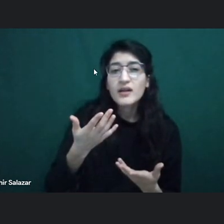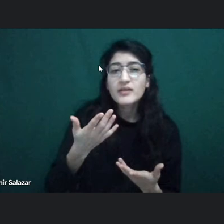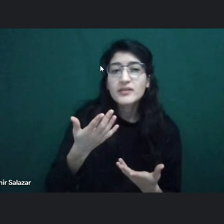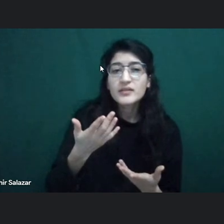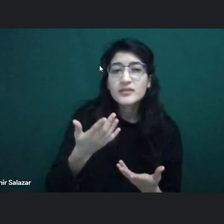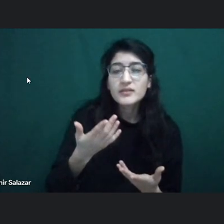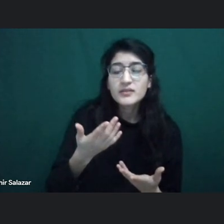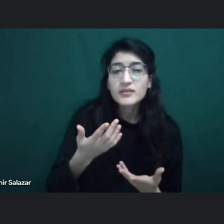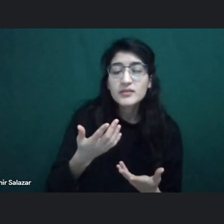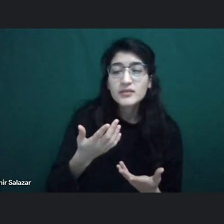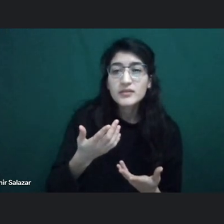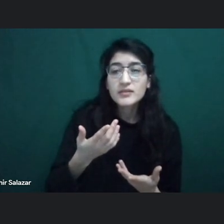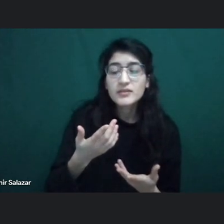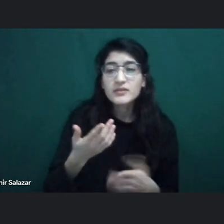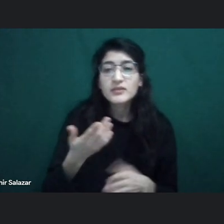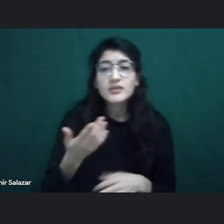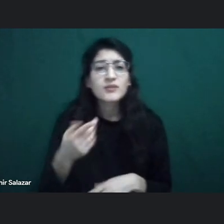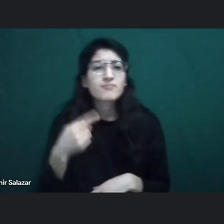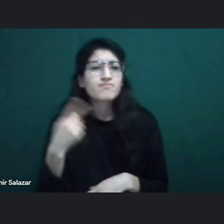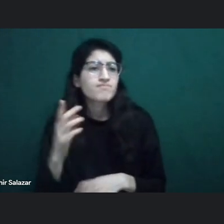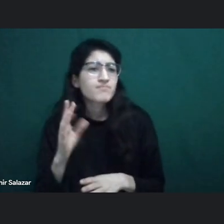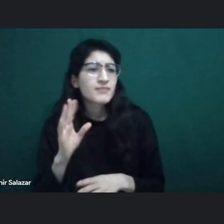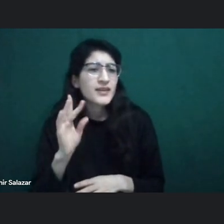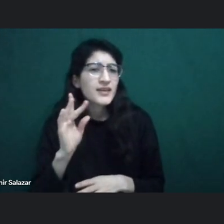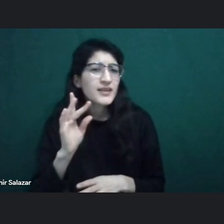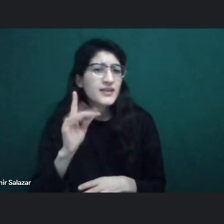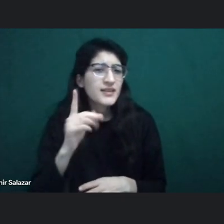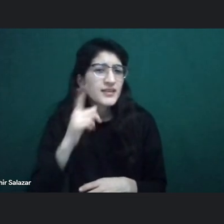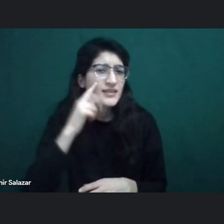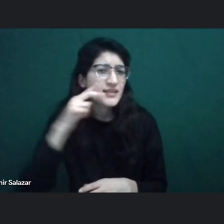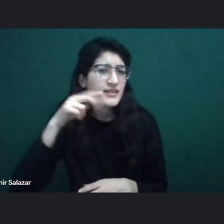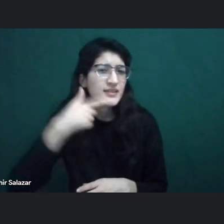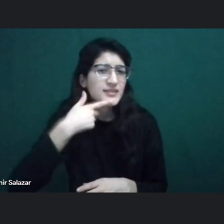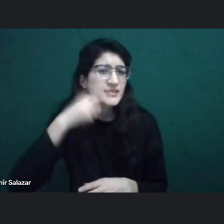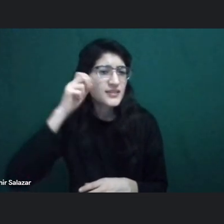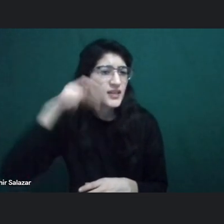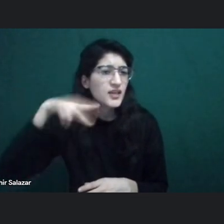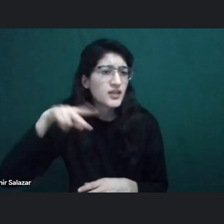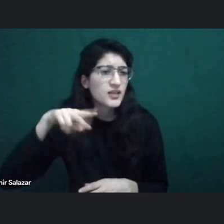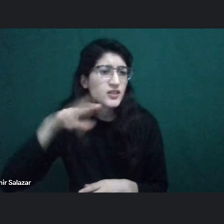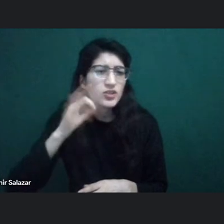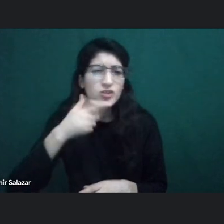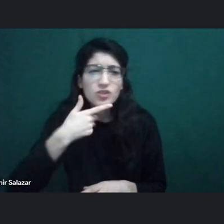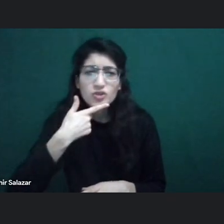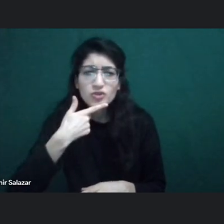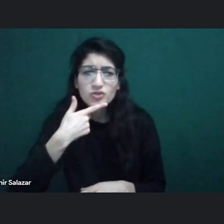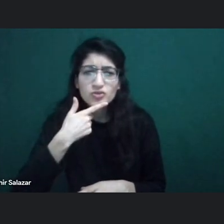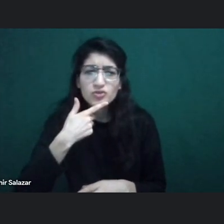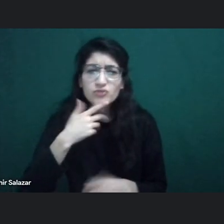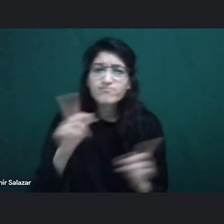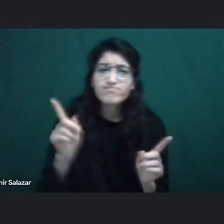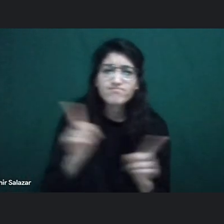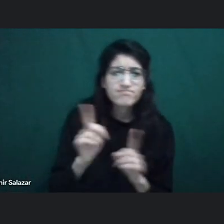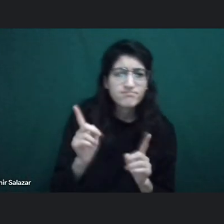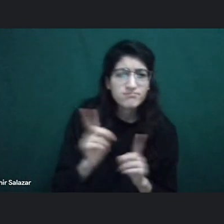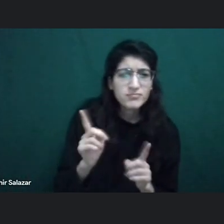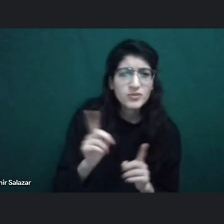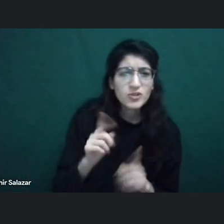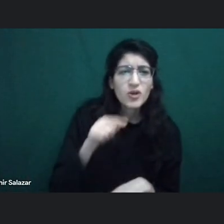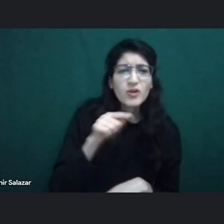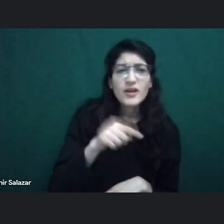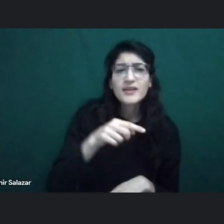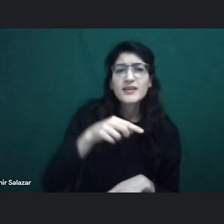Claro, pero no están premodificando a programas. No está dentro de este bloque. No estamos diciendo programas de aprendizaje a